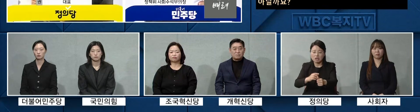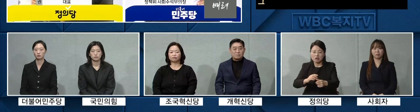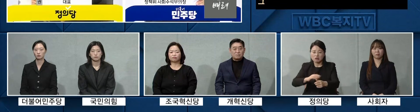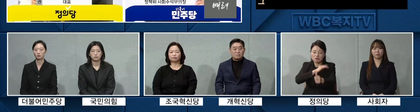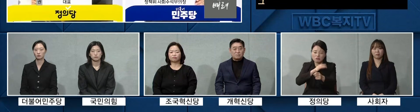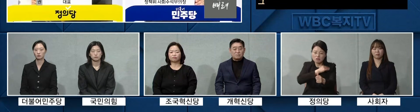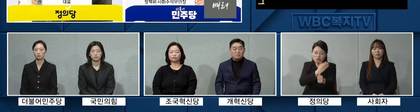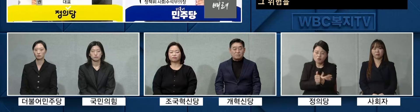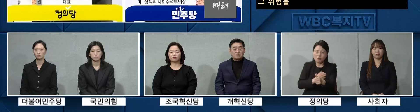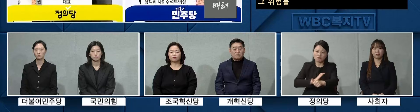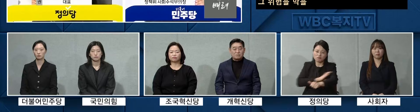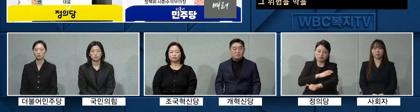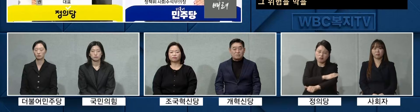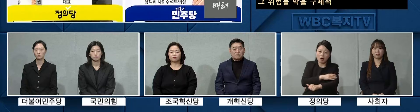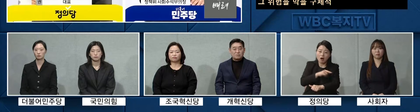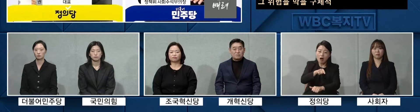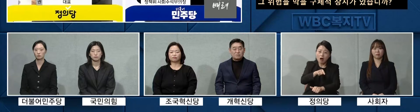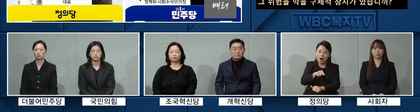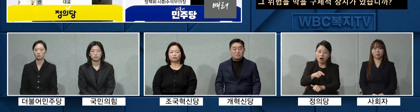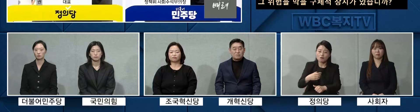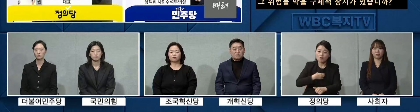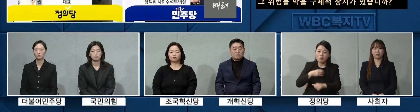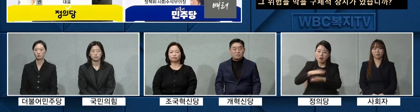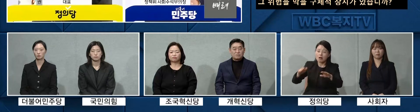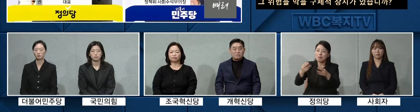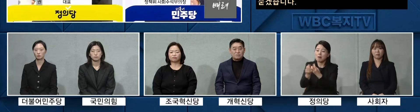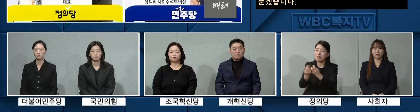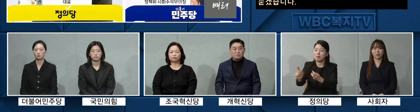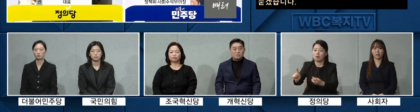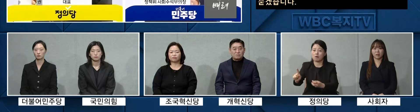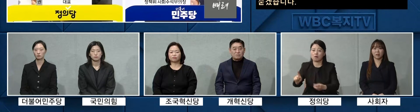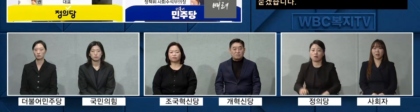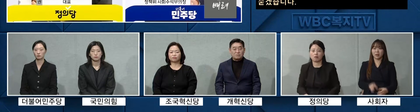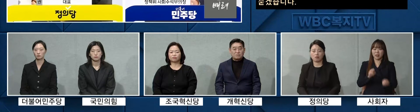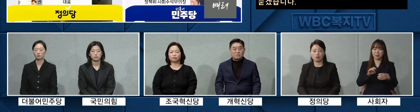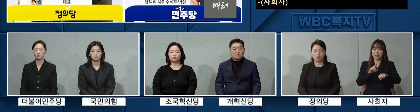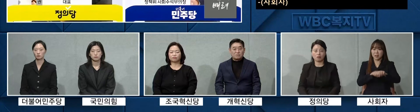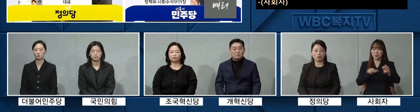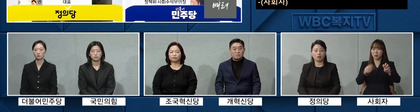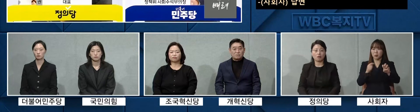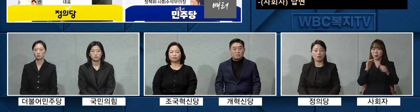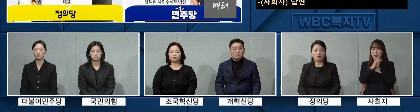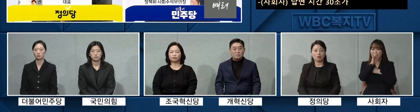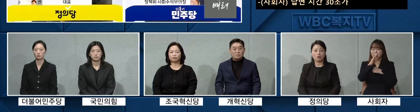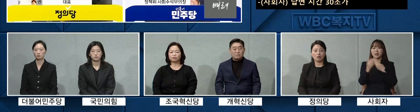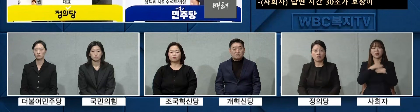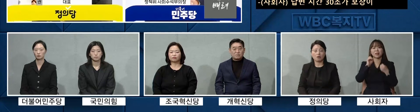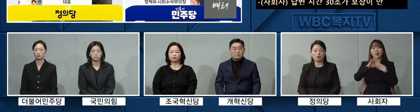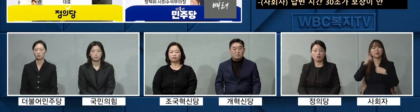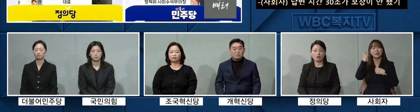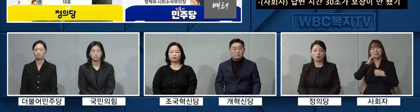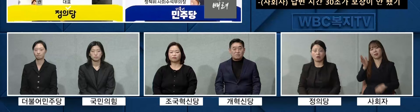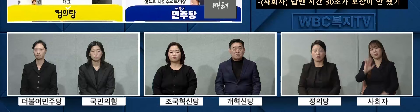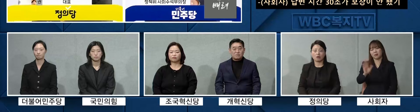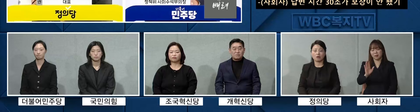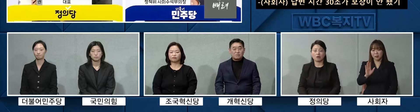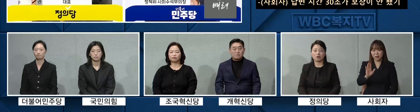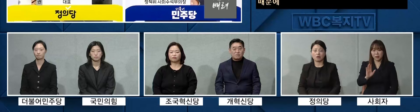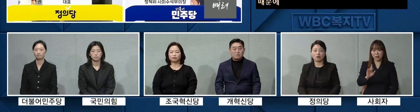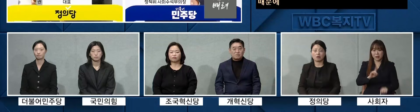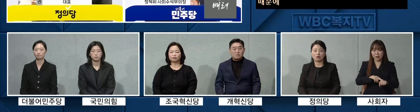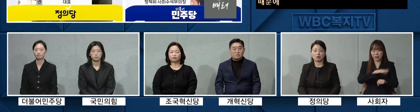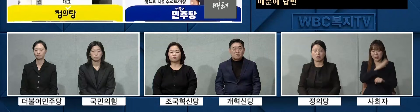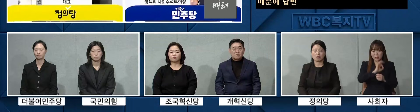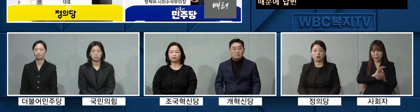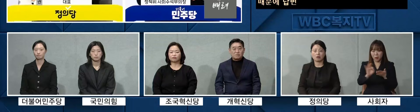장치가 있습니까? 예, 묻겠습니다. 답변 시간 30초가 보장이 안 됐기 때문에 답변을 듣지 않도록 하겠습니다. 시간 다 마저